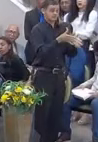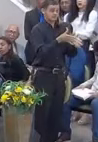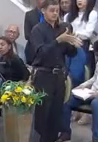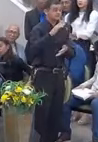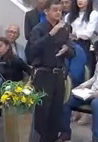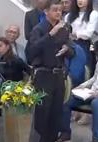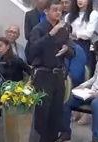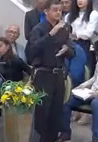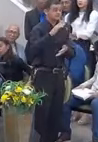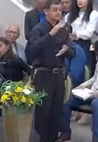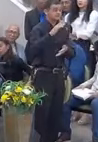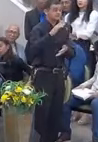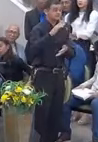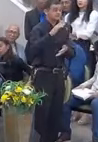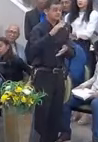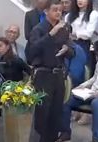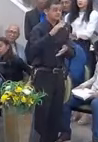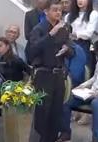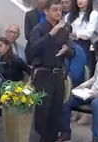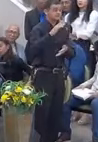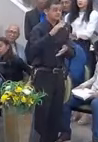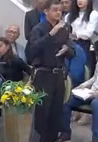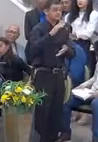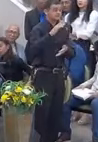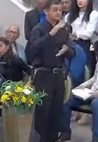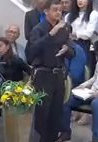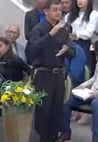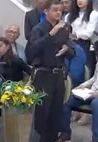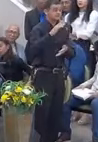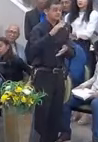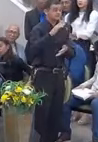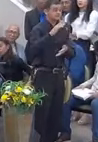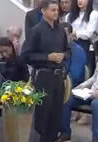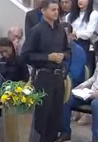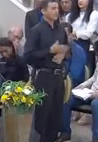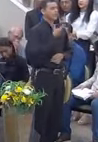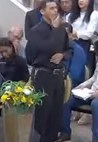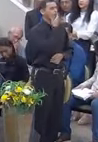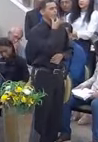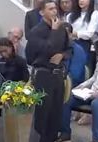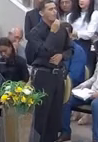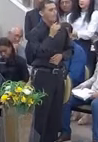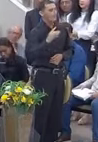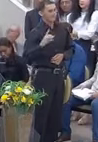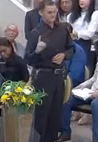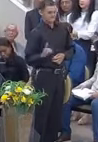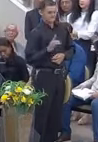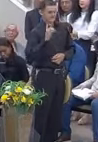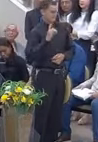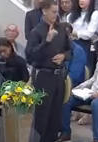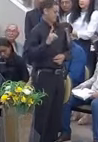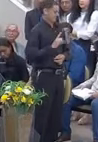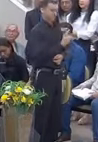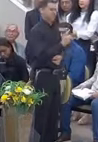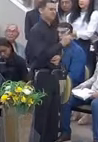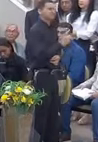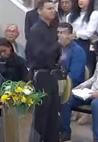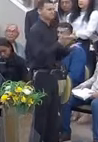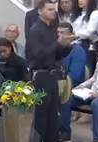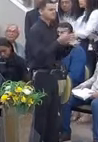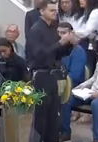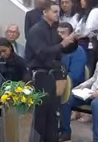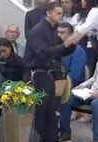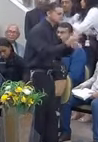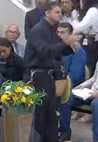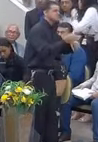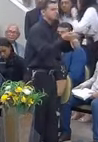lá, a nossa? Davi para Golias, com estratégia de guerra. Ele não foi com a sua ciência